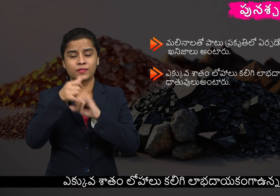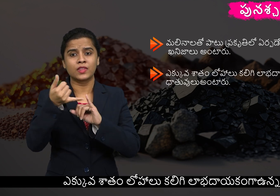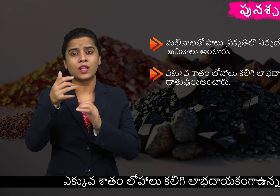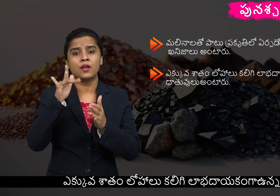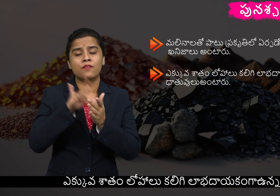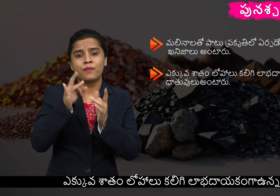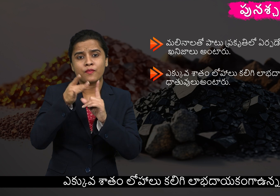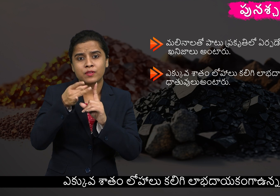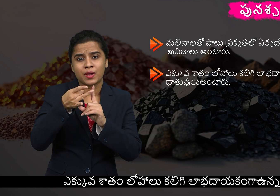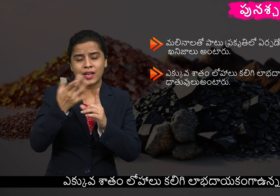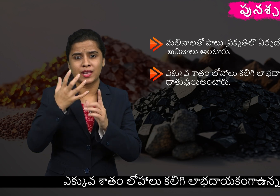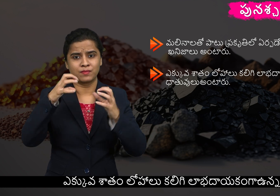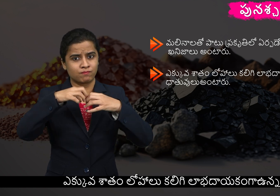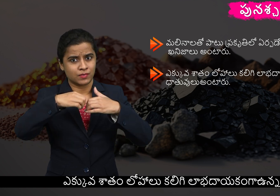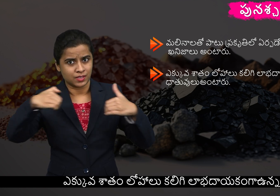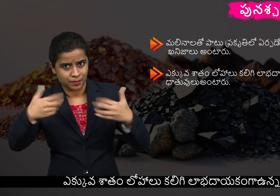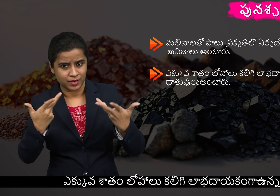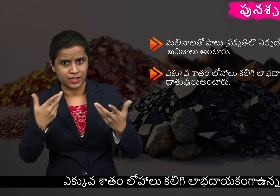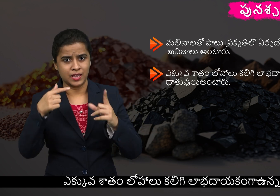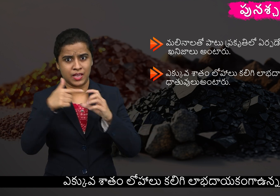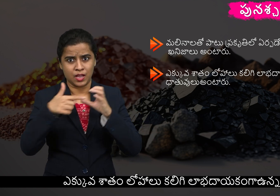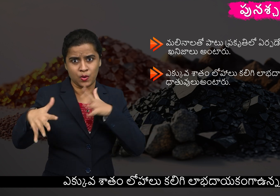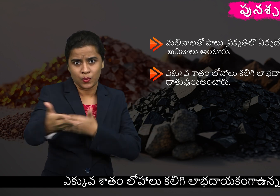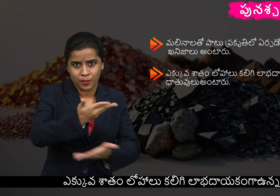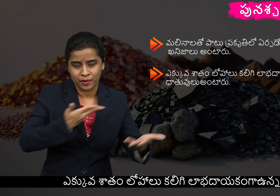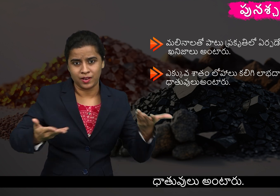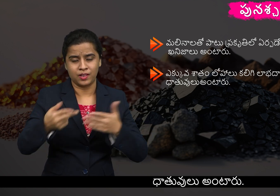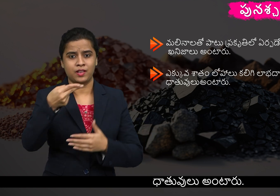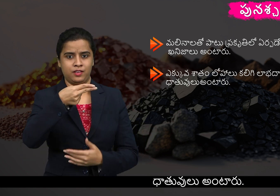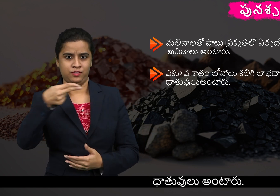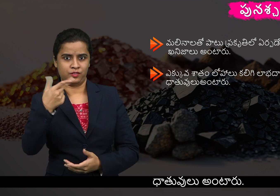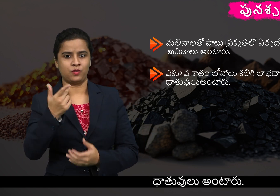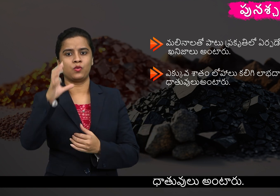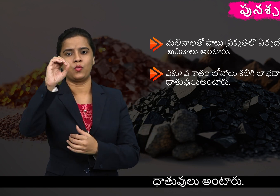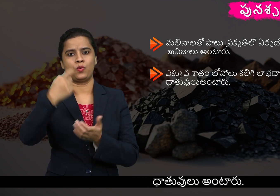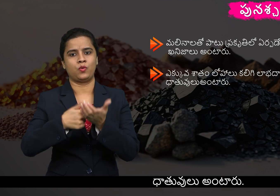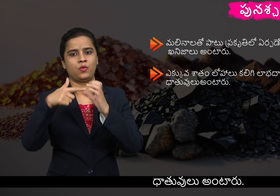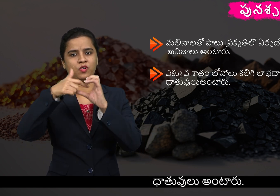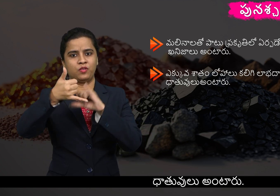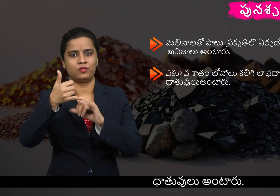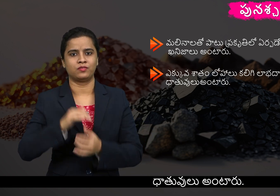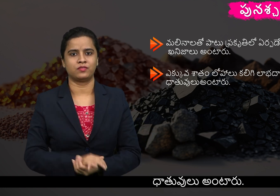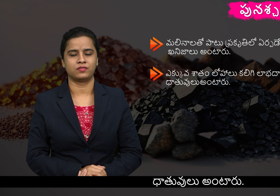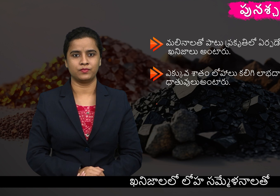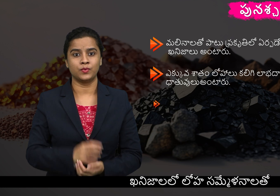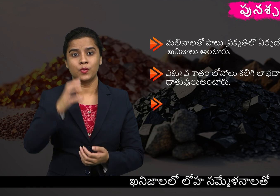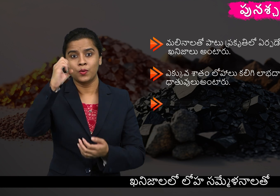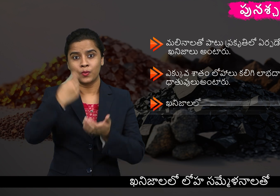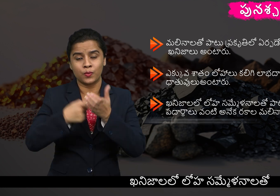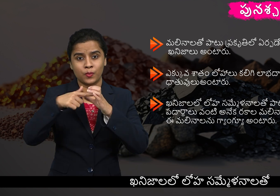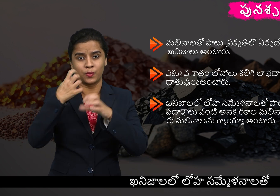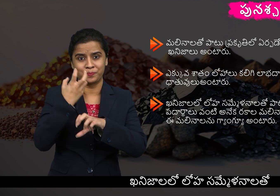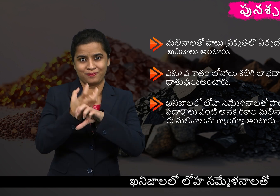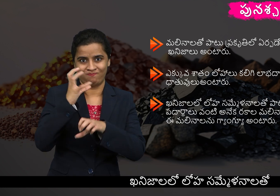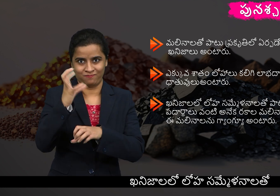ఎక్కువ శాతం లోహాలు కలిగి లాభదాయకంగా ఉన్న ఖనిజాలను ధాతువులు అంటారు.